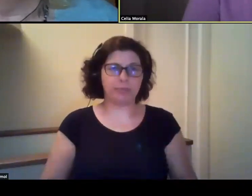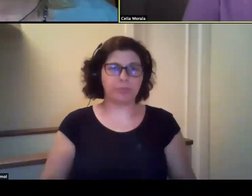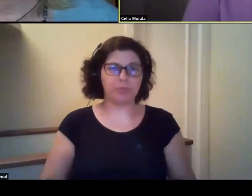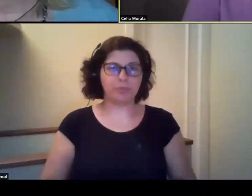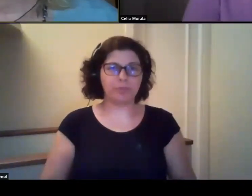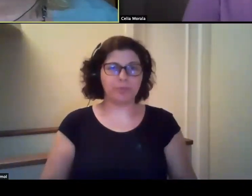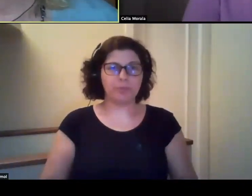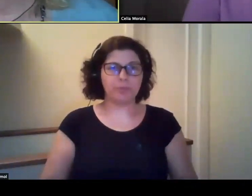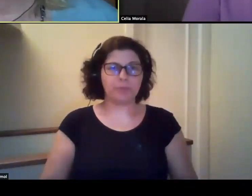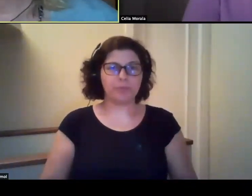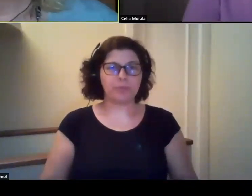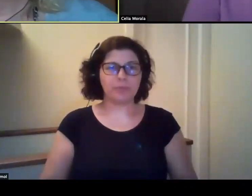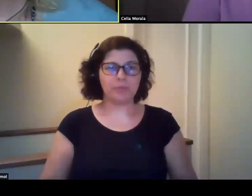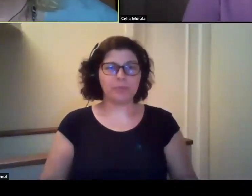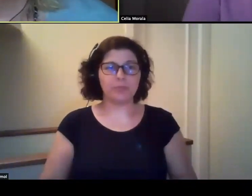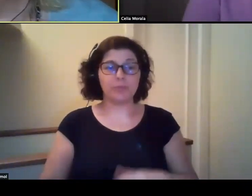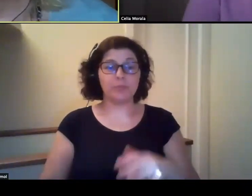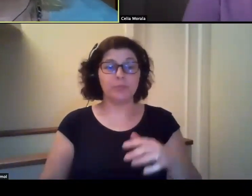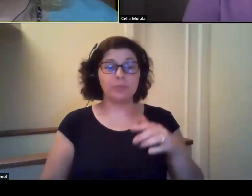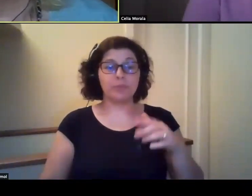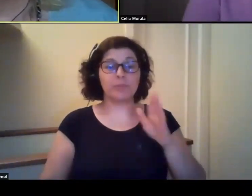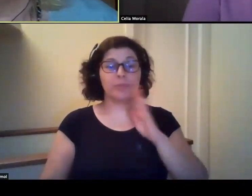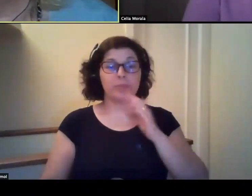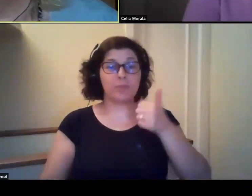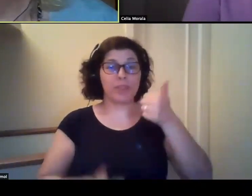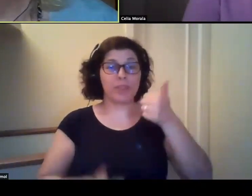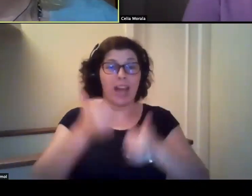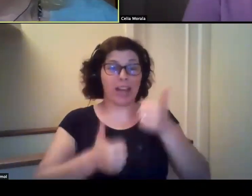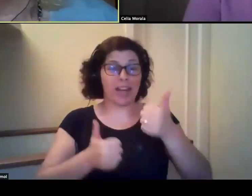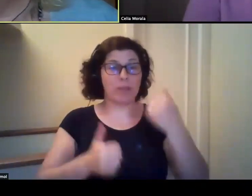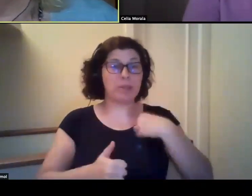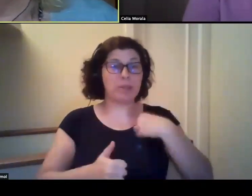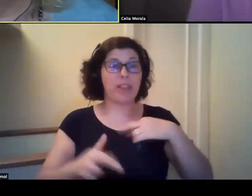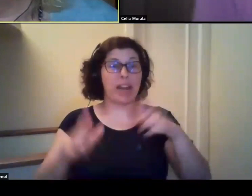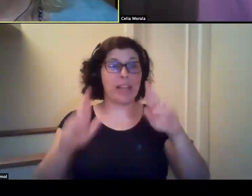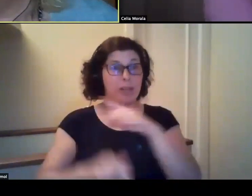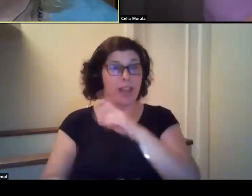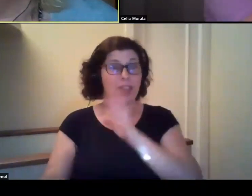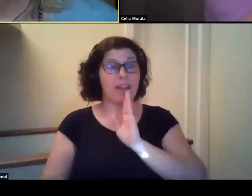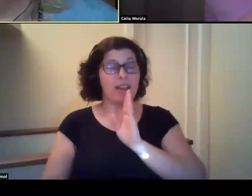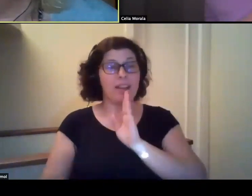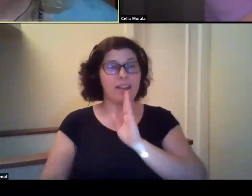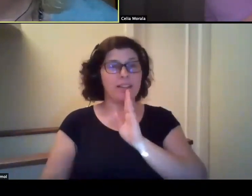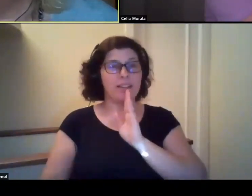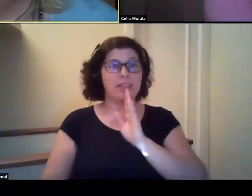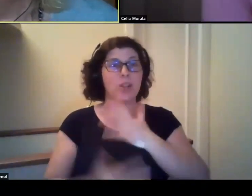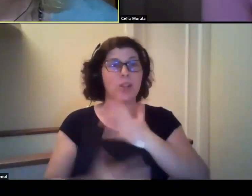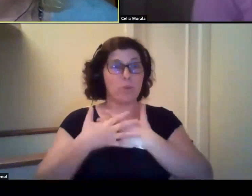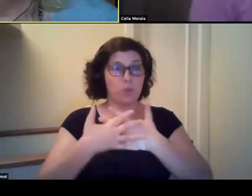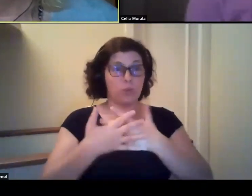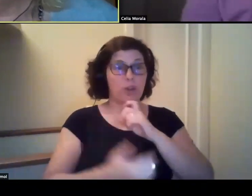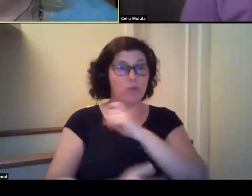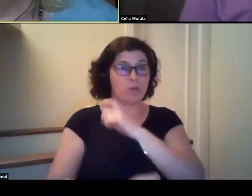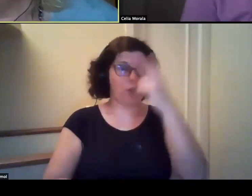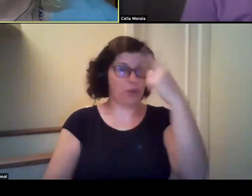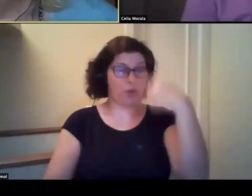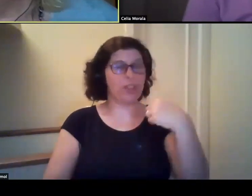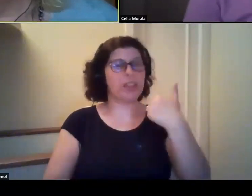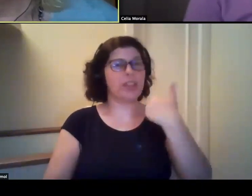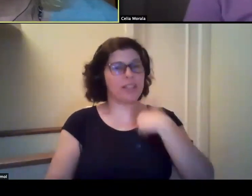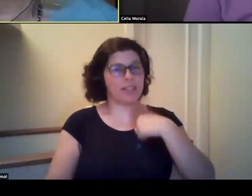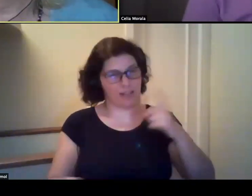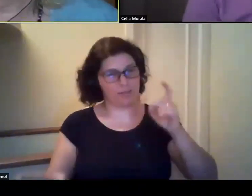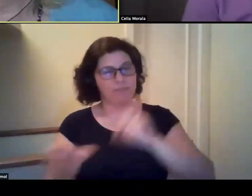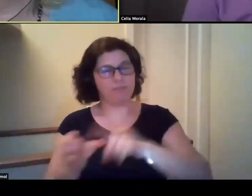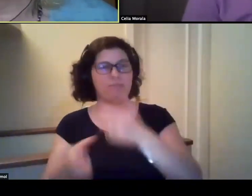Y en esta carrera de la esperanza de FEDER, nosotros, el voluntariado de Fundación 11 ya ha participado en